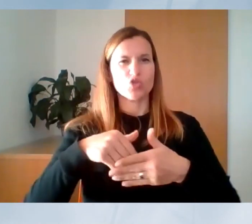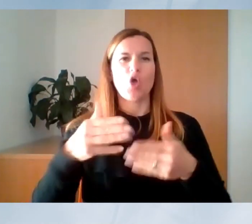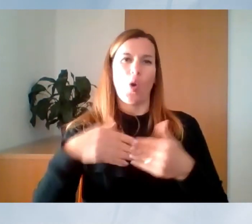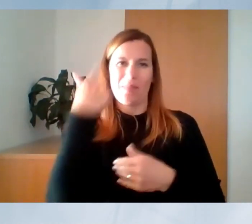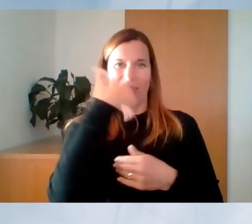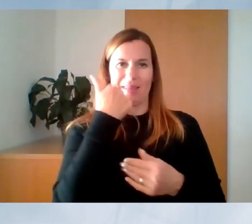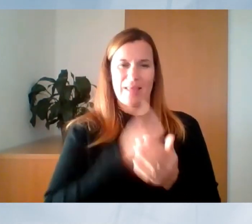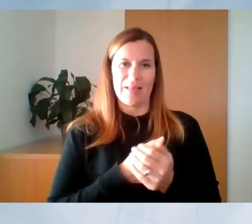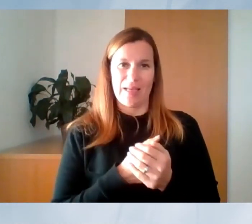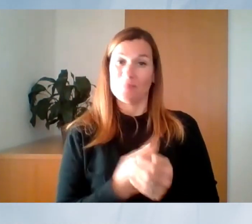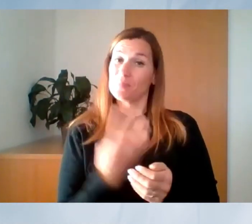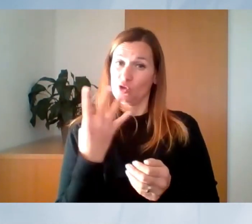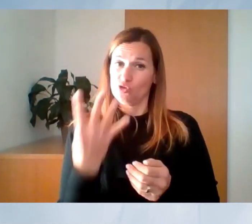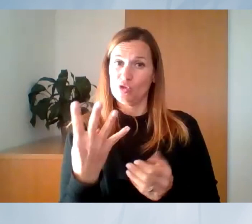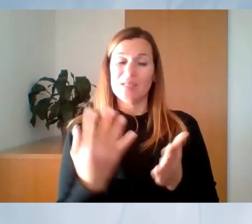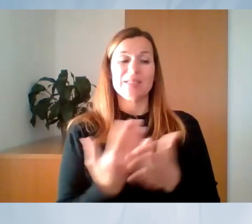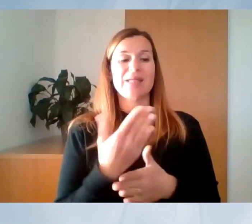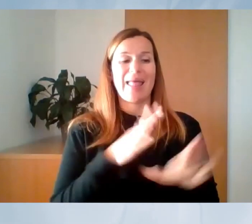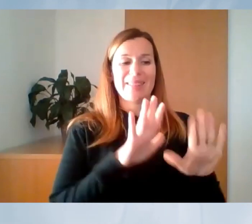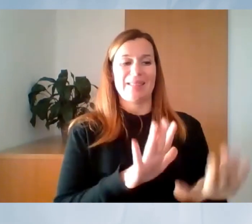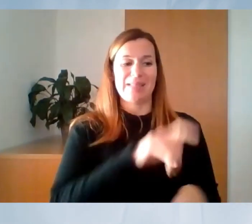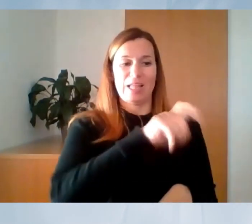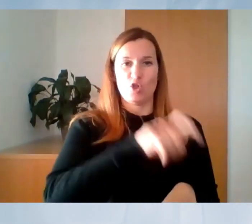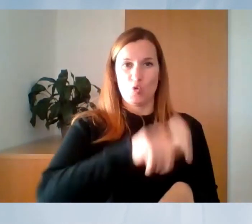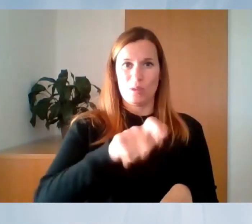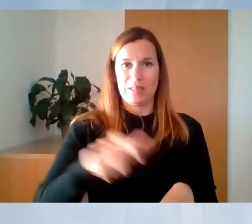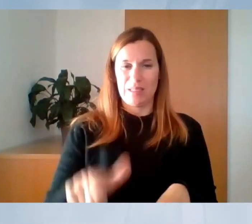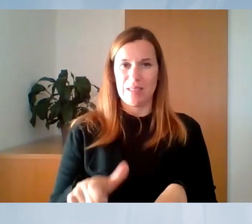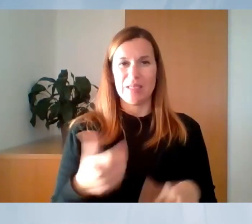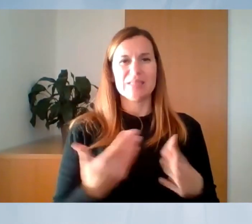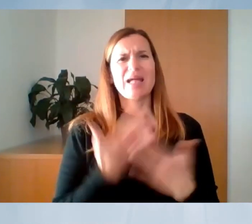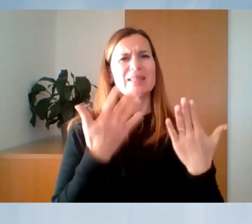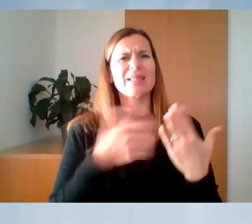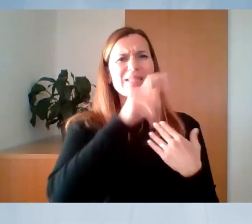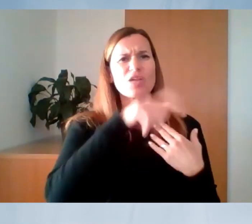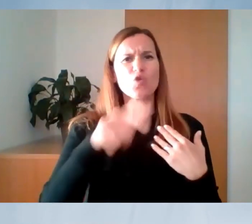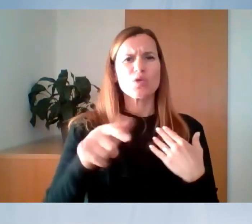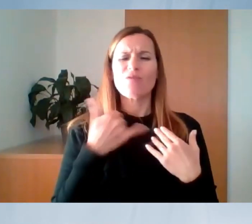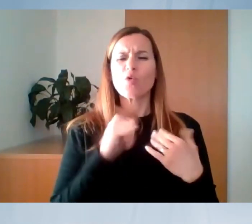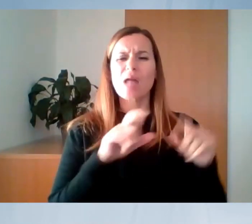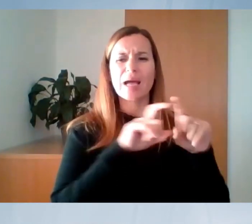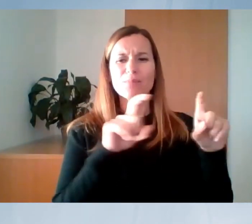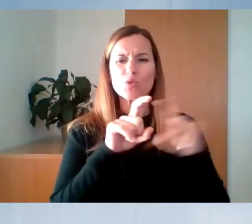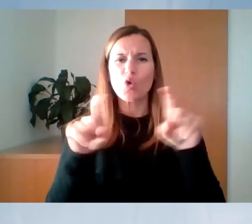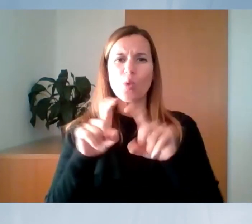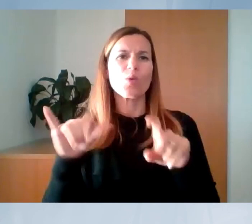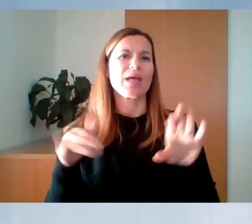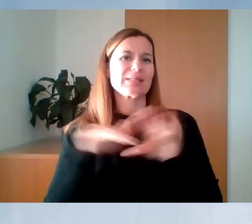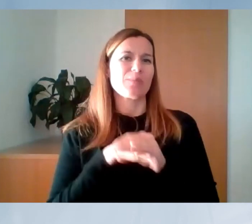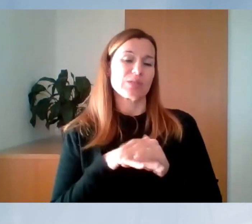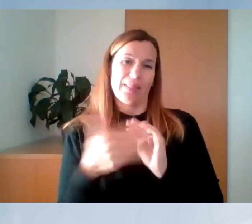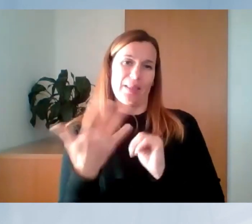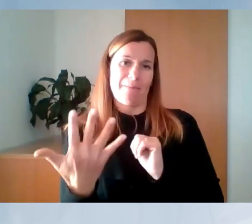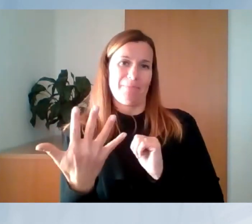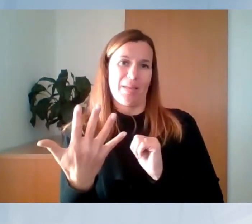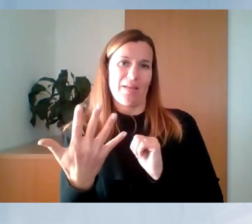naprej, pa ob nedeljah. 4 so za teh 10 ljudi, za 10 ljudi v vsakem domu je